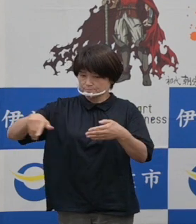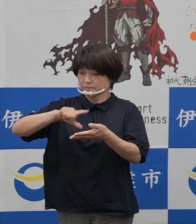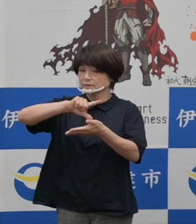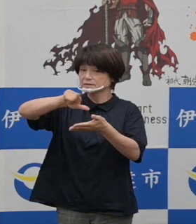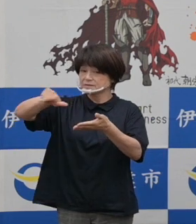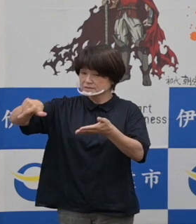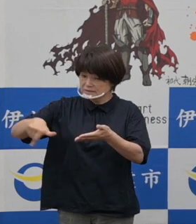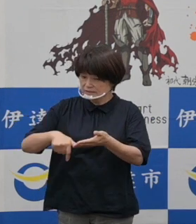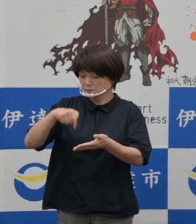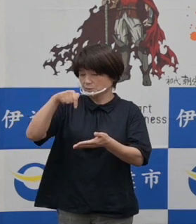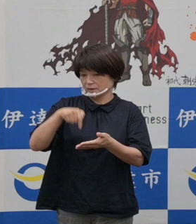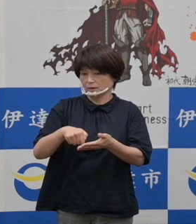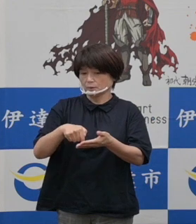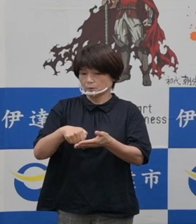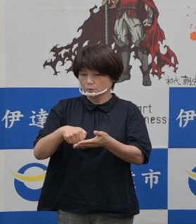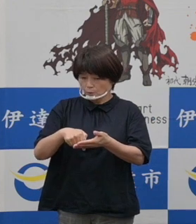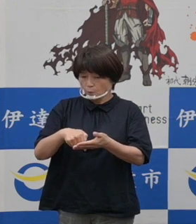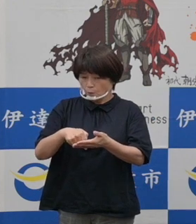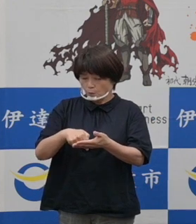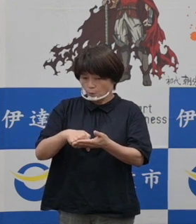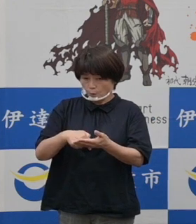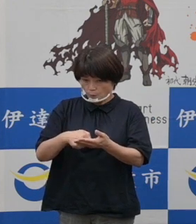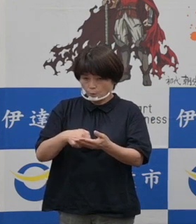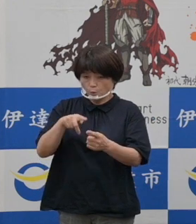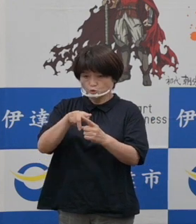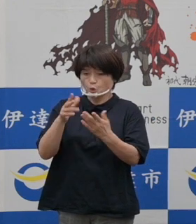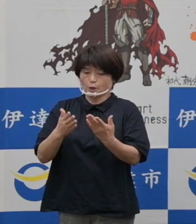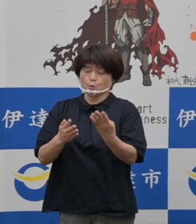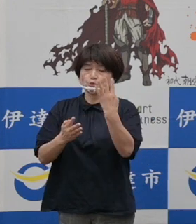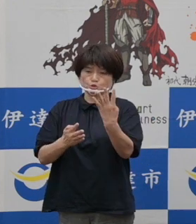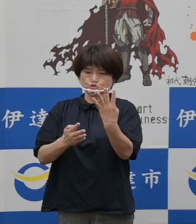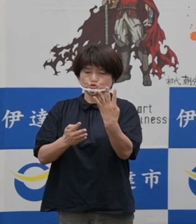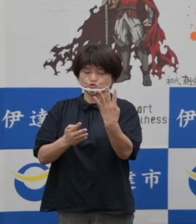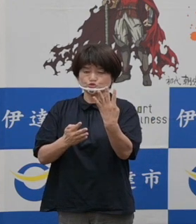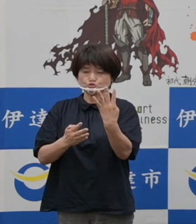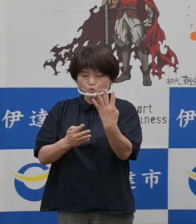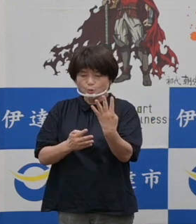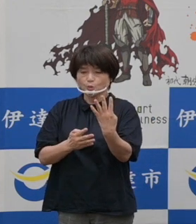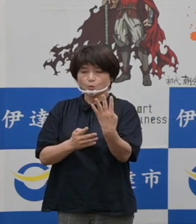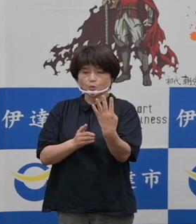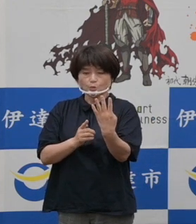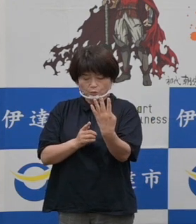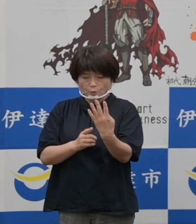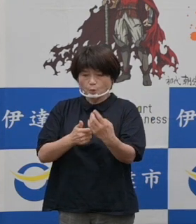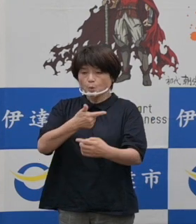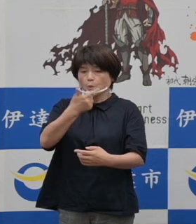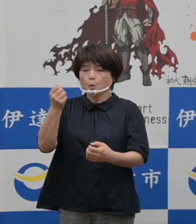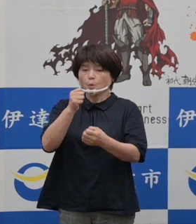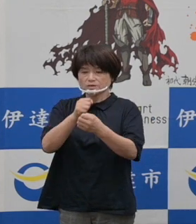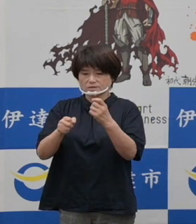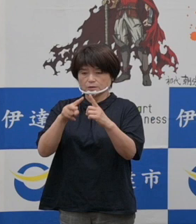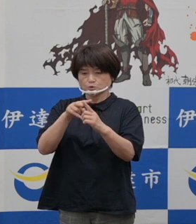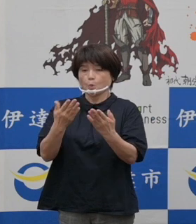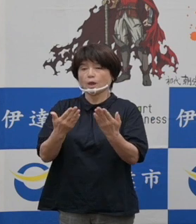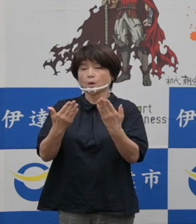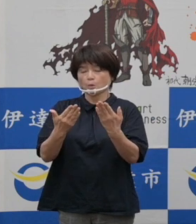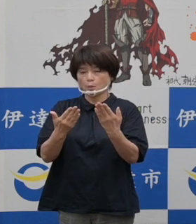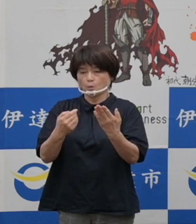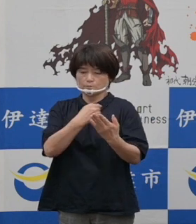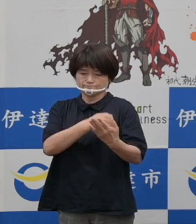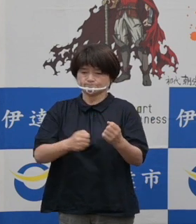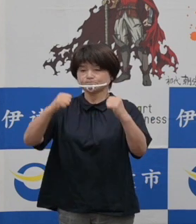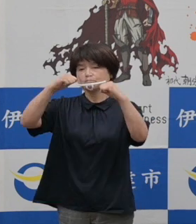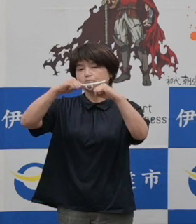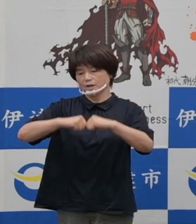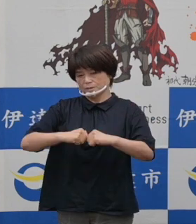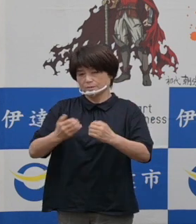霊山地域内の小学校4校のうち統合対象の大石小学校につきまして同意が得られ